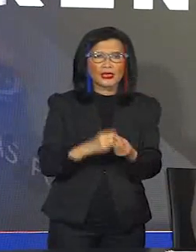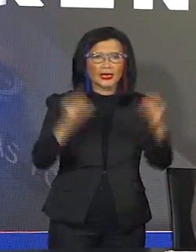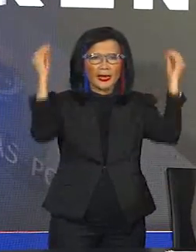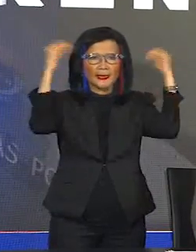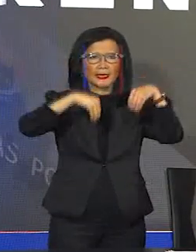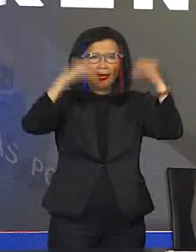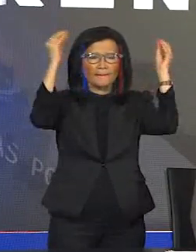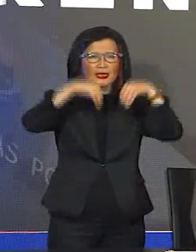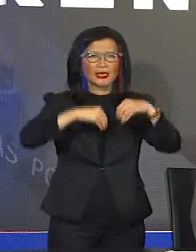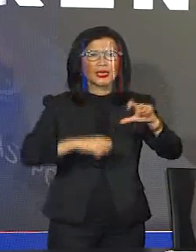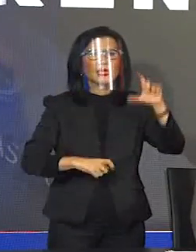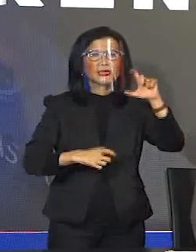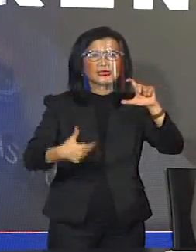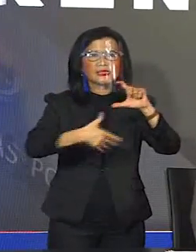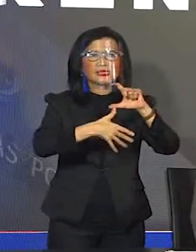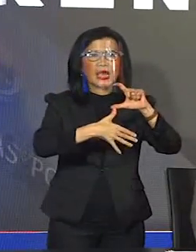di Cilacap.